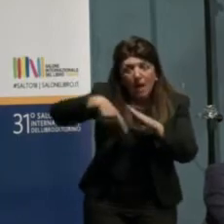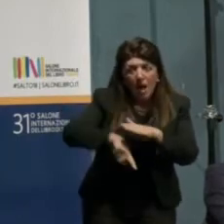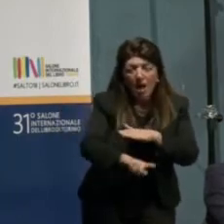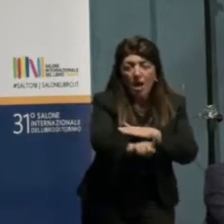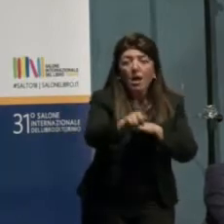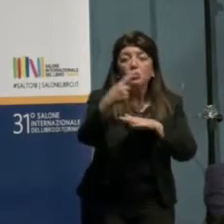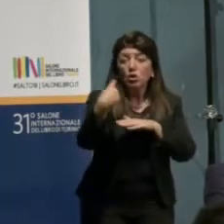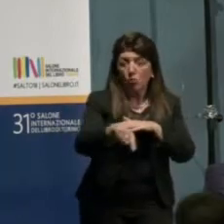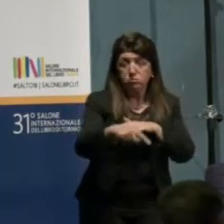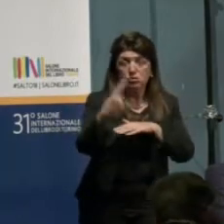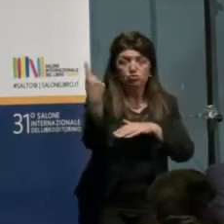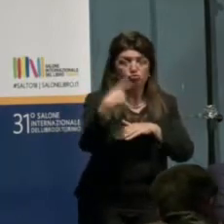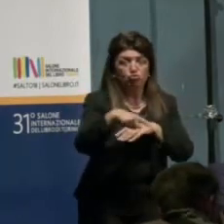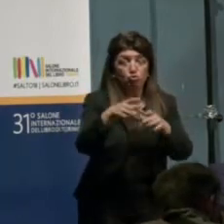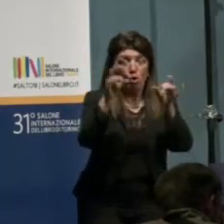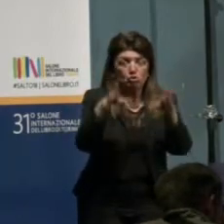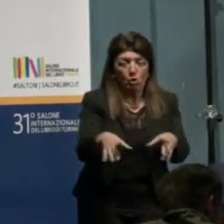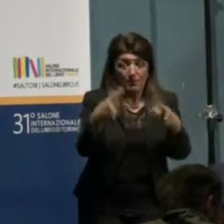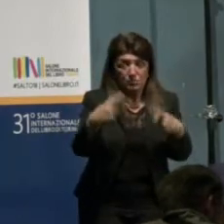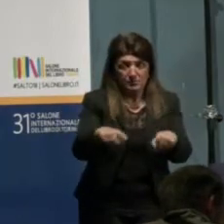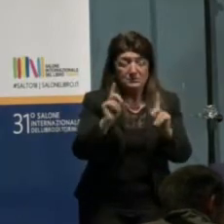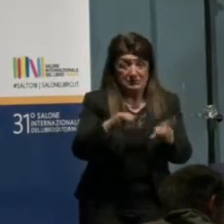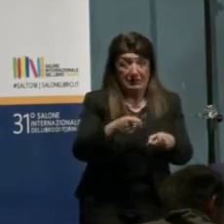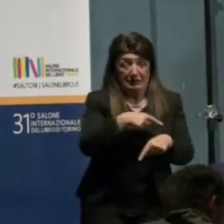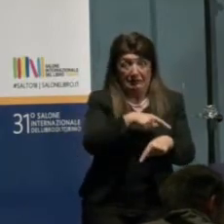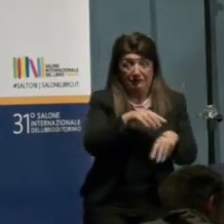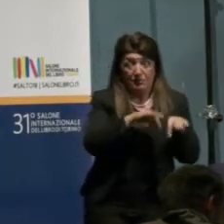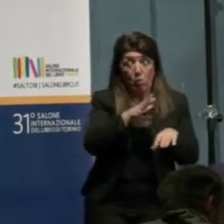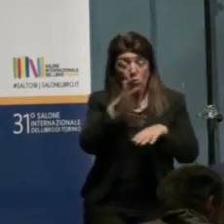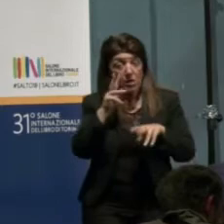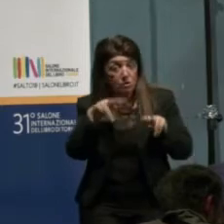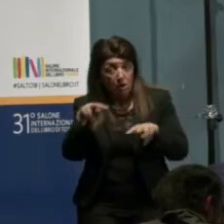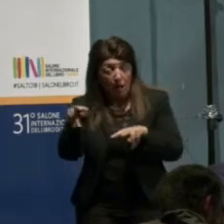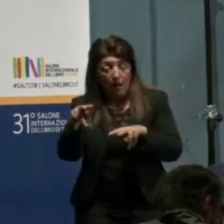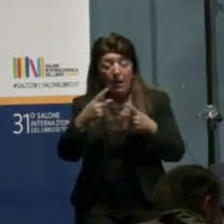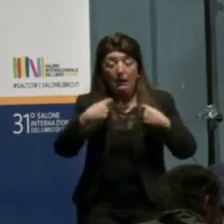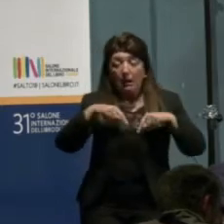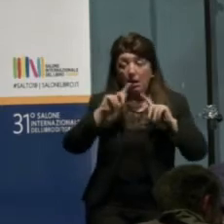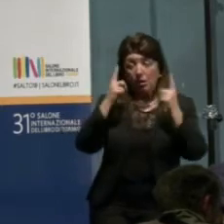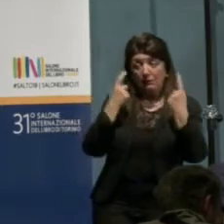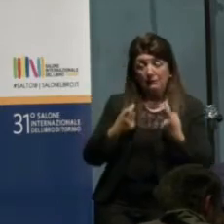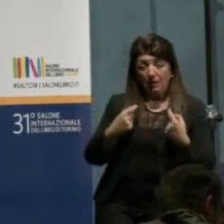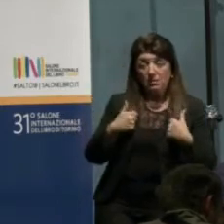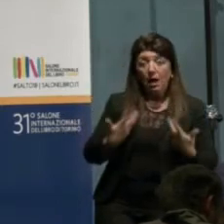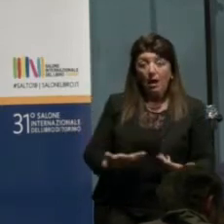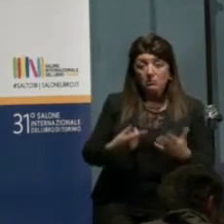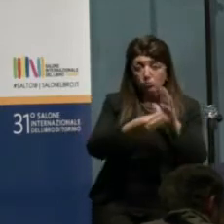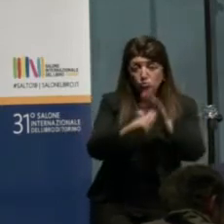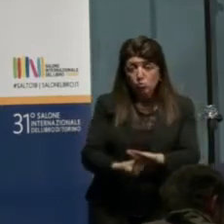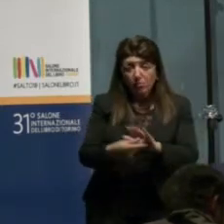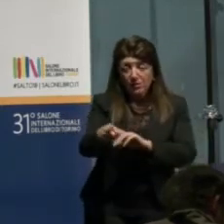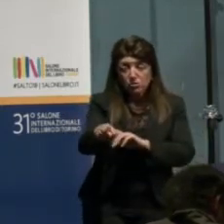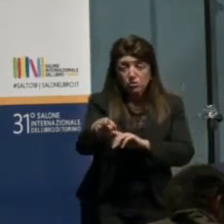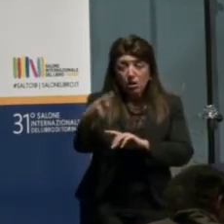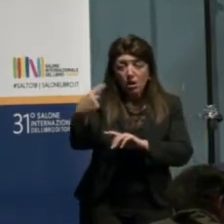scomparso e ci chiediamo se quello che sta subendo adesso la